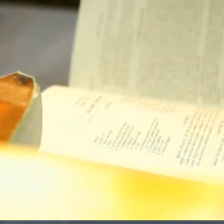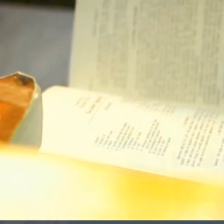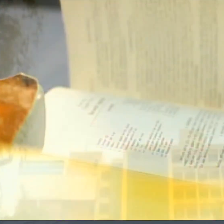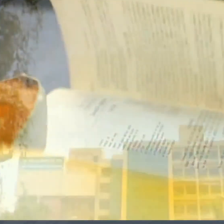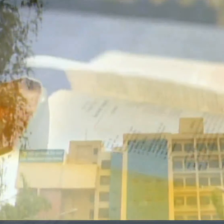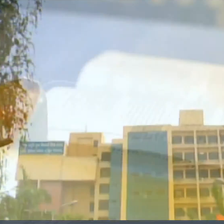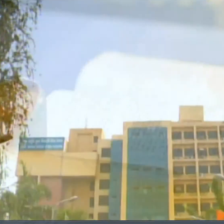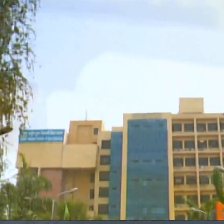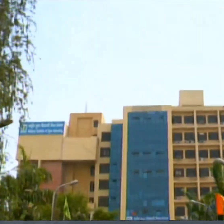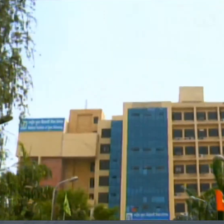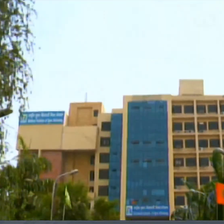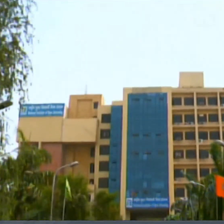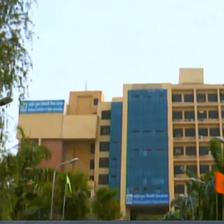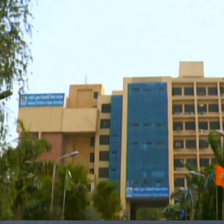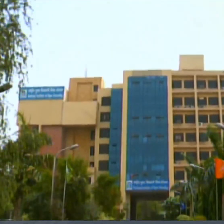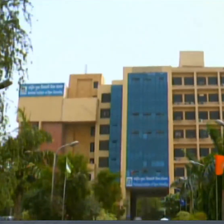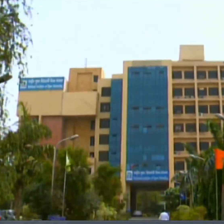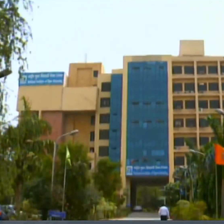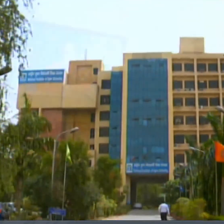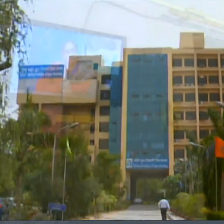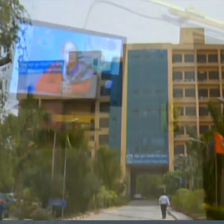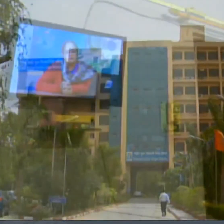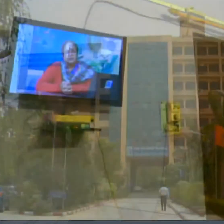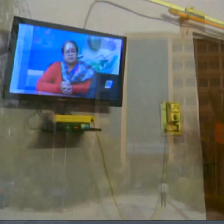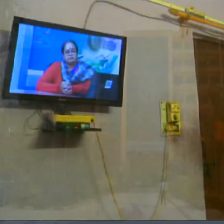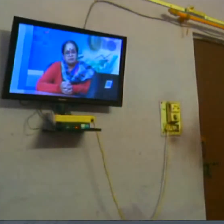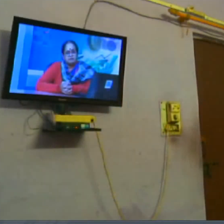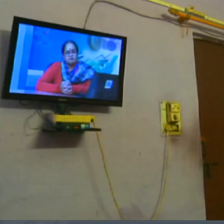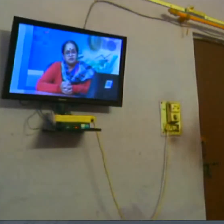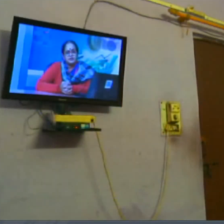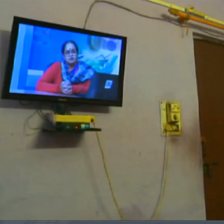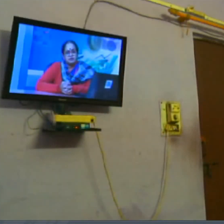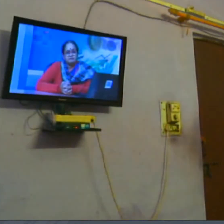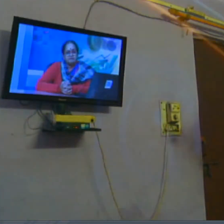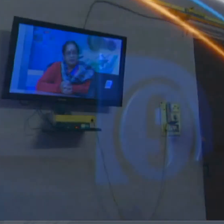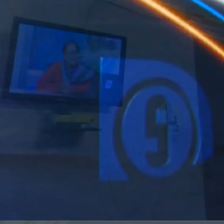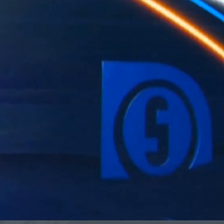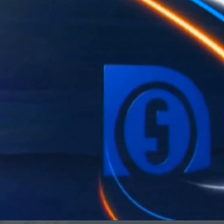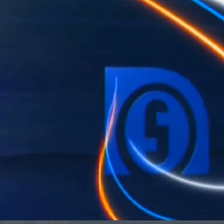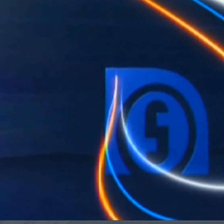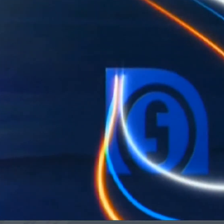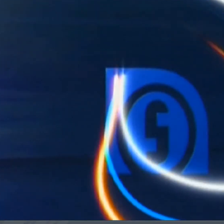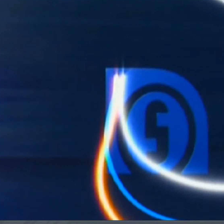शिक्षा का जिम्मा NIOS का काम, घर से शिक्षार्थियों के लिए शिक्षा हुई अब आसान।